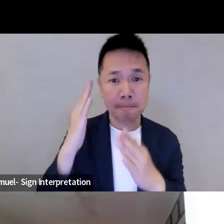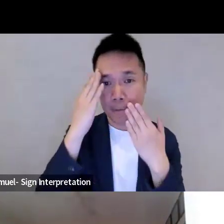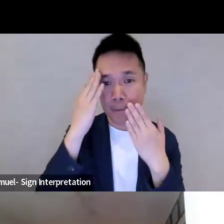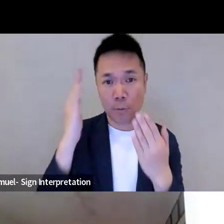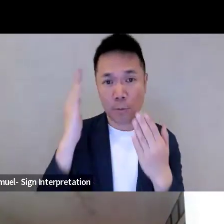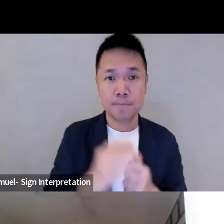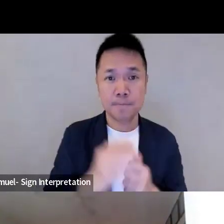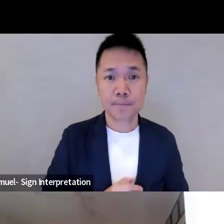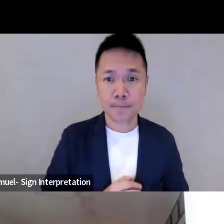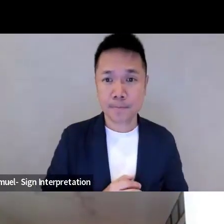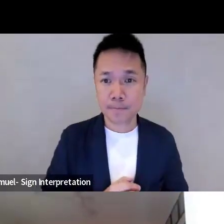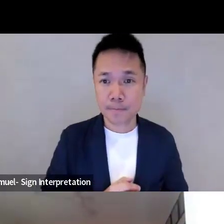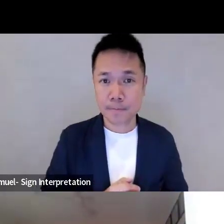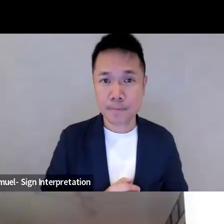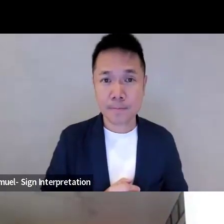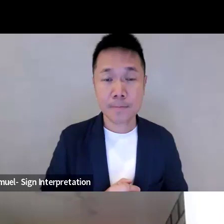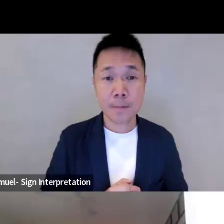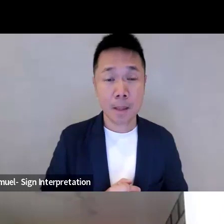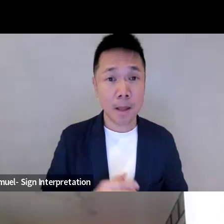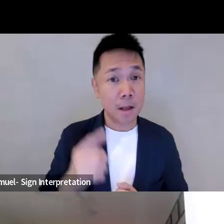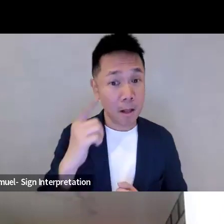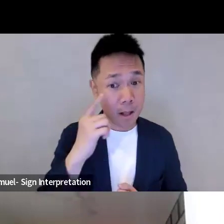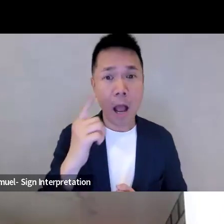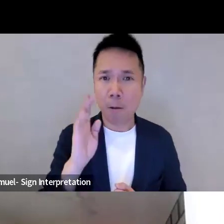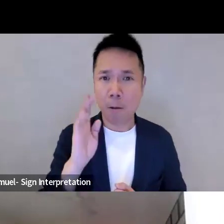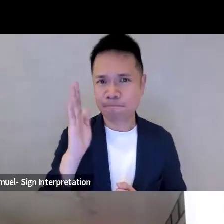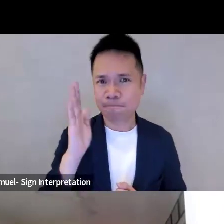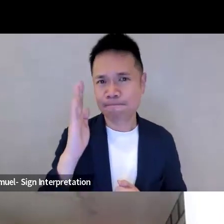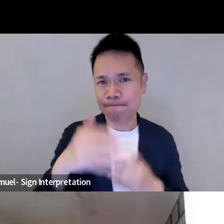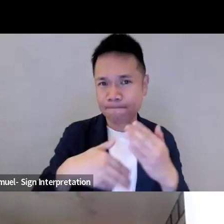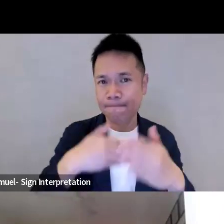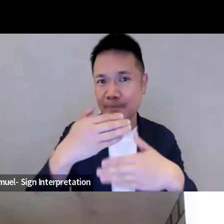我不知道，我也是当时也是在我们的这个